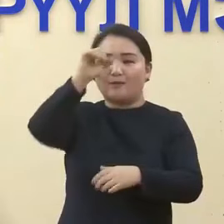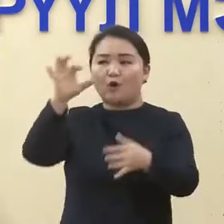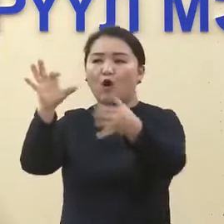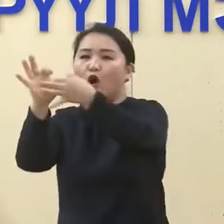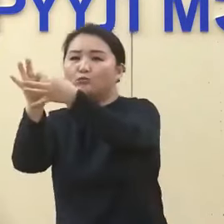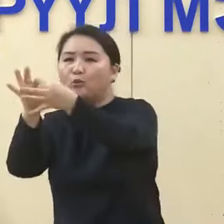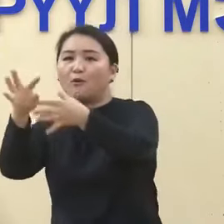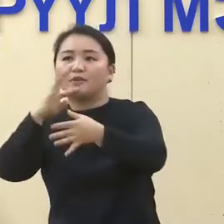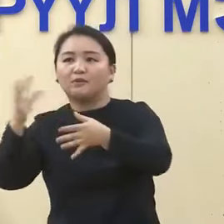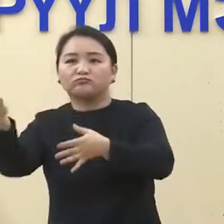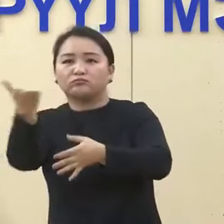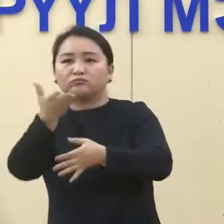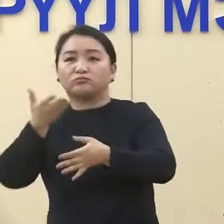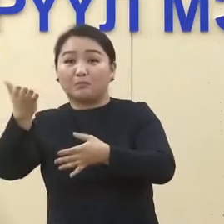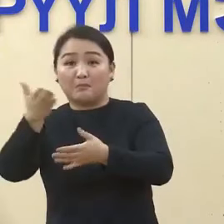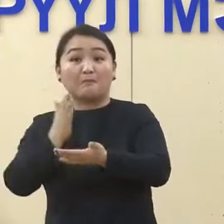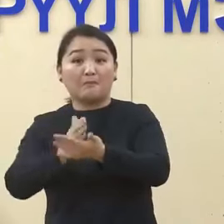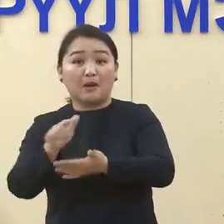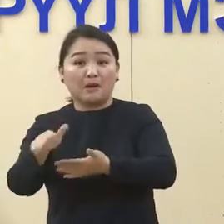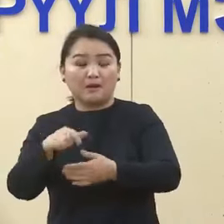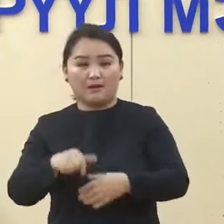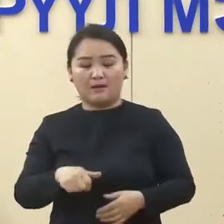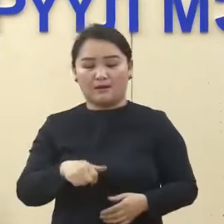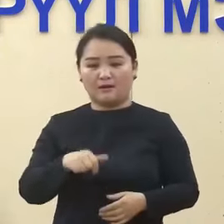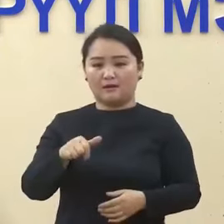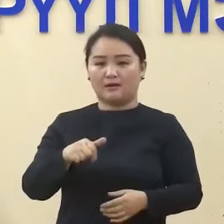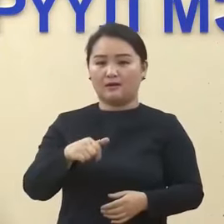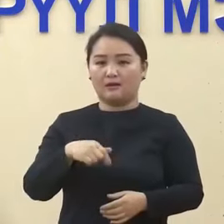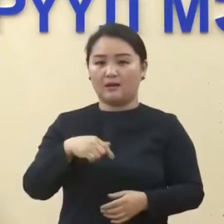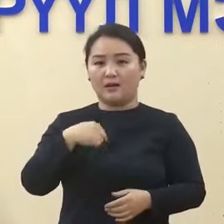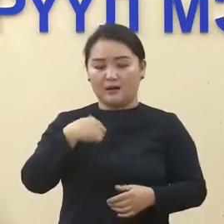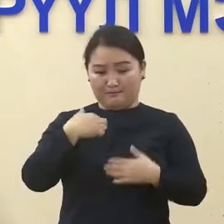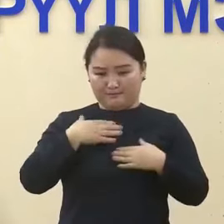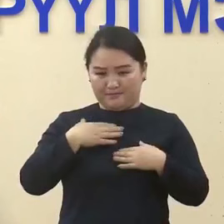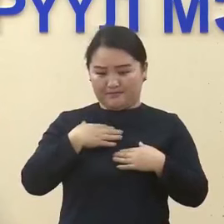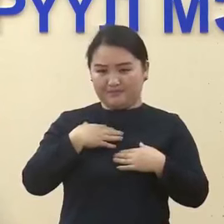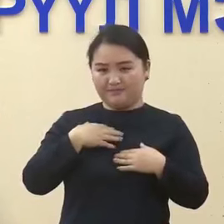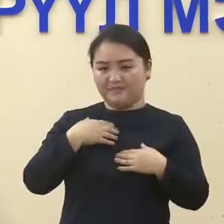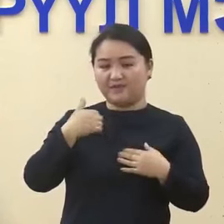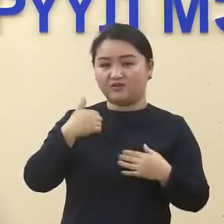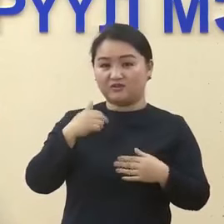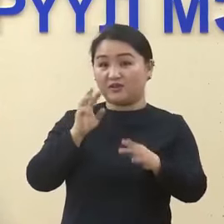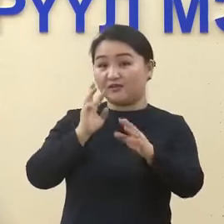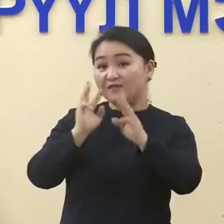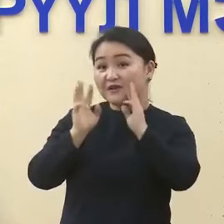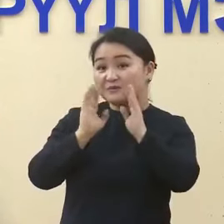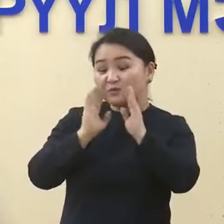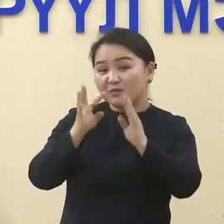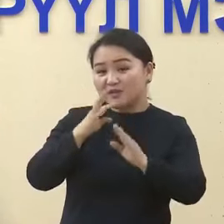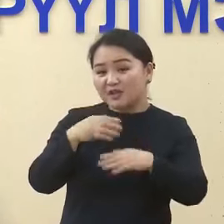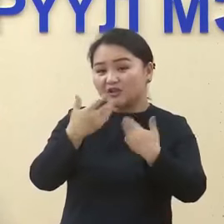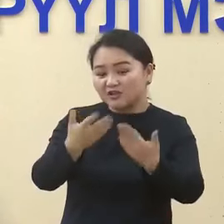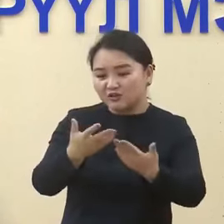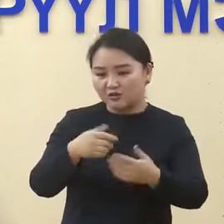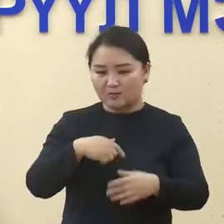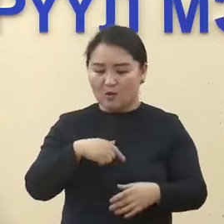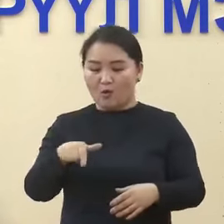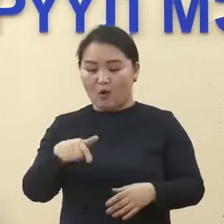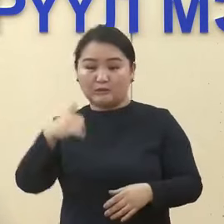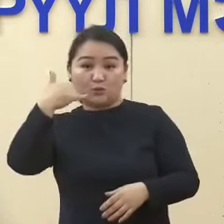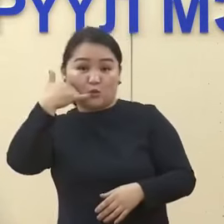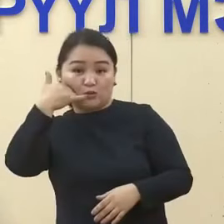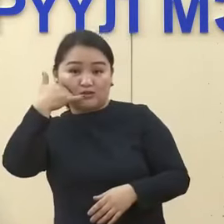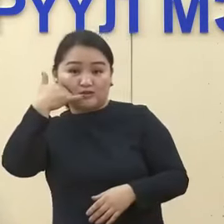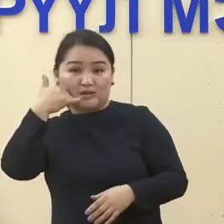нарт одоо би нэг халдварын нэмэх гарсан байна. Миний бие бод гайгүй байна. Ямар эмчилгээ одоо ямар зөвлөмж өгөх үгэд бид